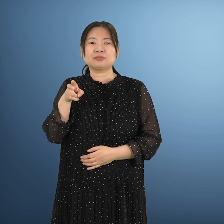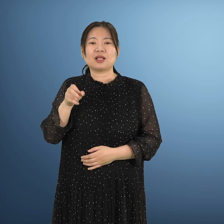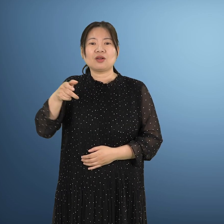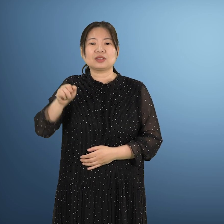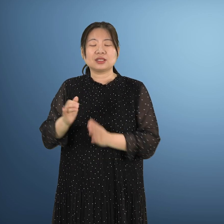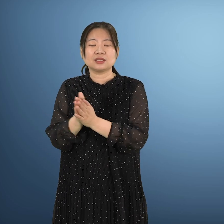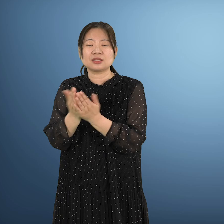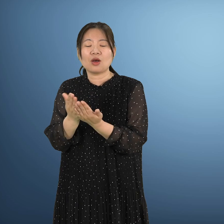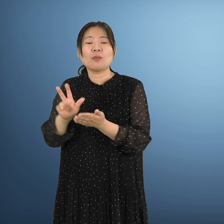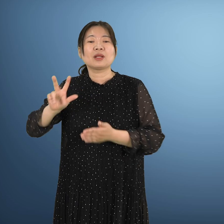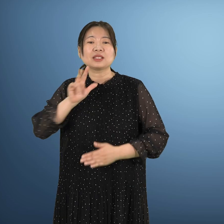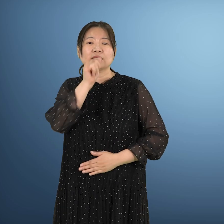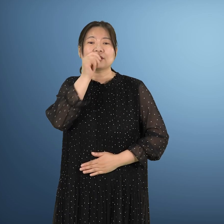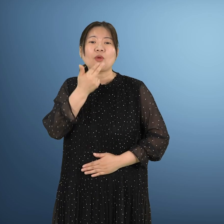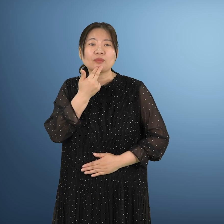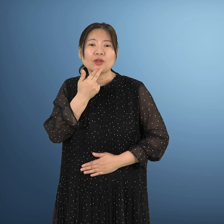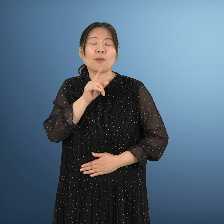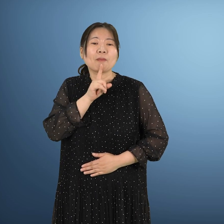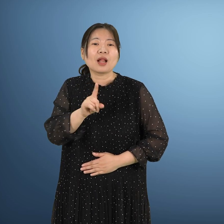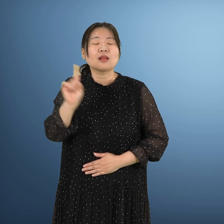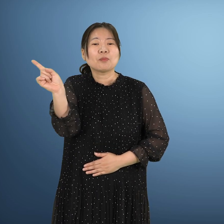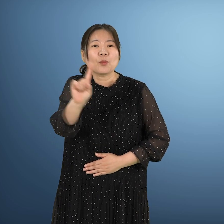신명기서에서도 맹세하라 그랬어요? 말라 그랬어요?